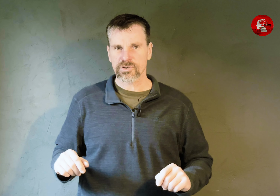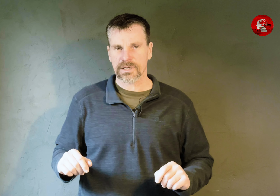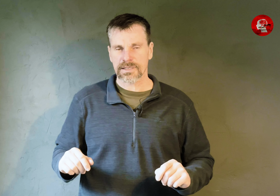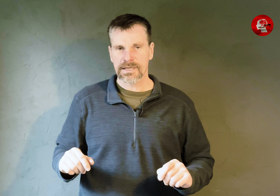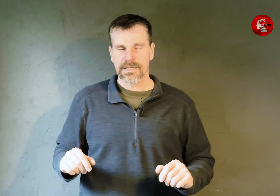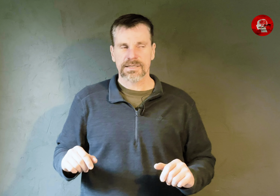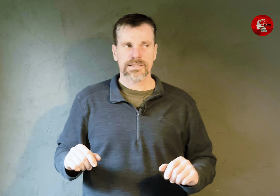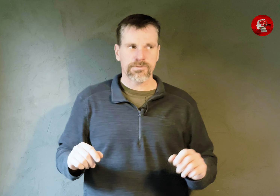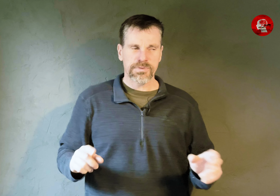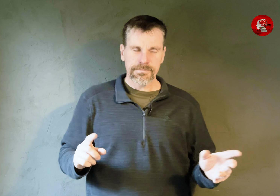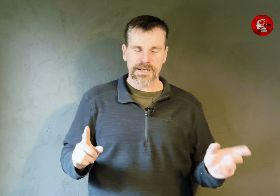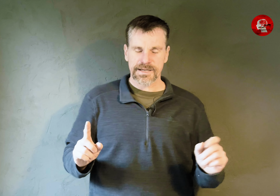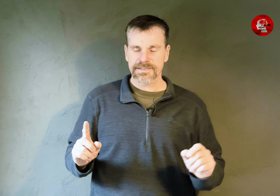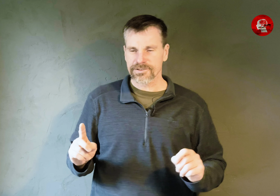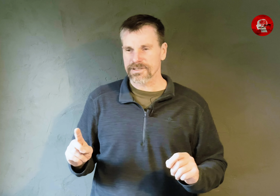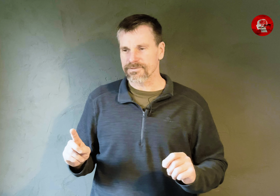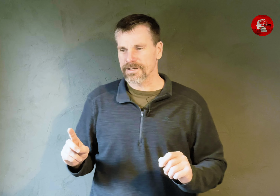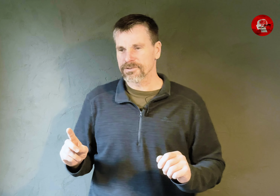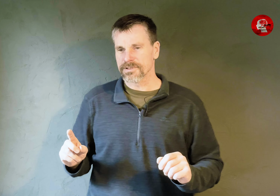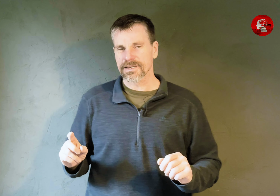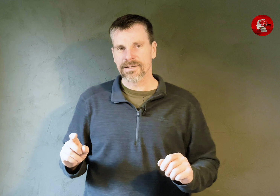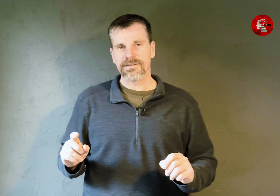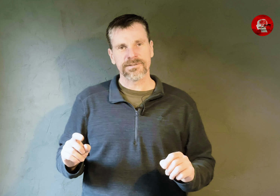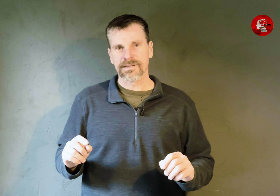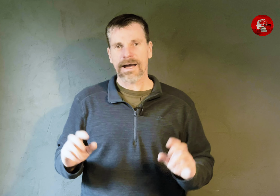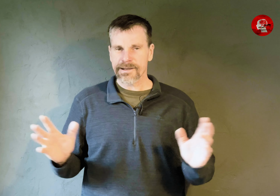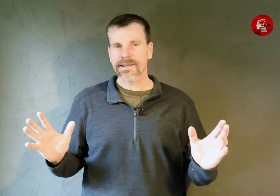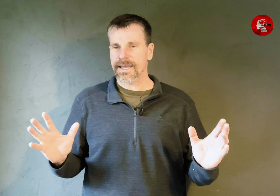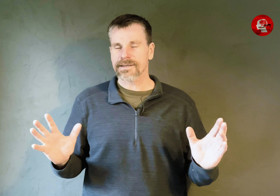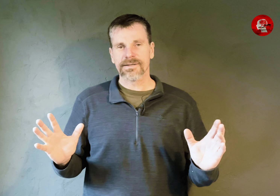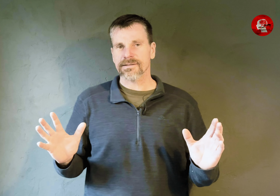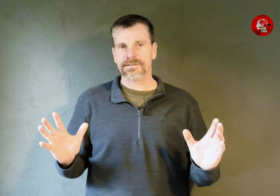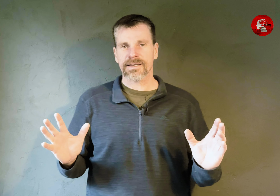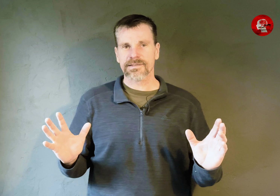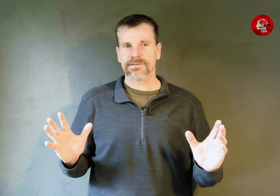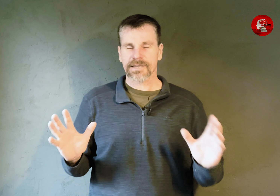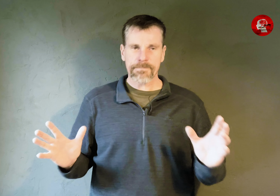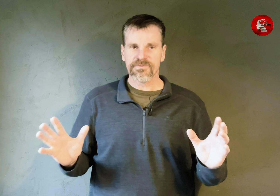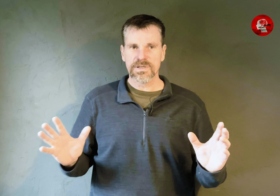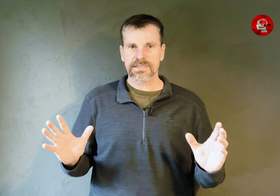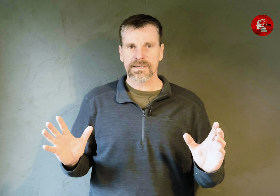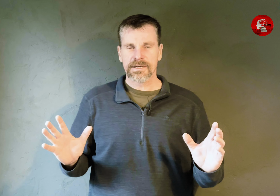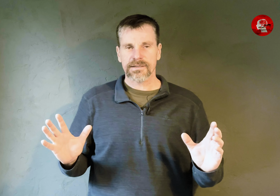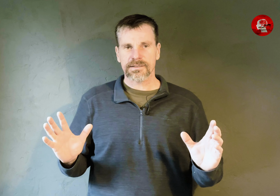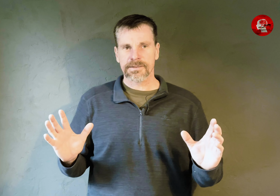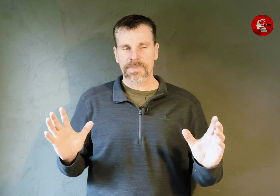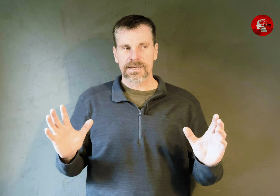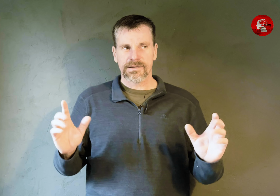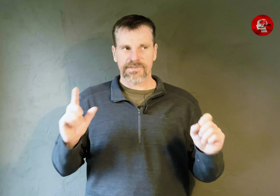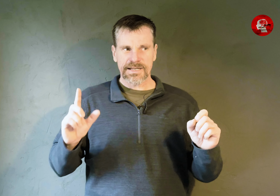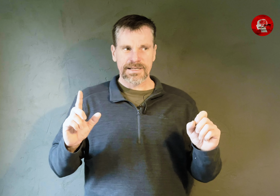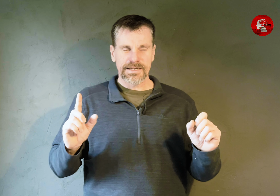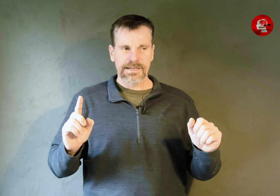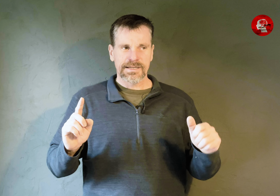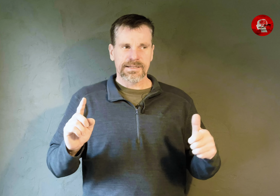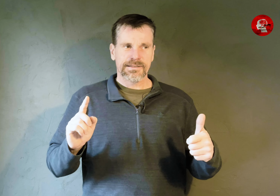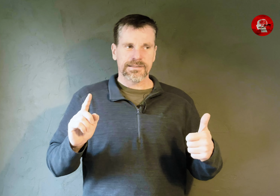wir bescheid das problem bei der ganzen geschichte war natürlich ist so ein running gag also eigentlich so ein treppenwitz weil die